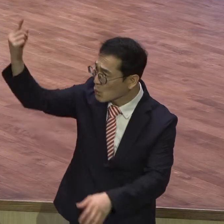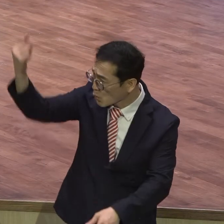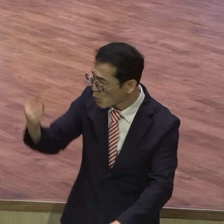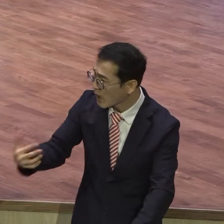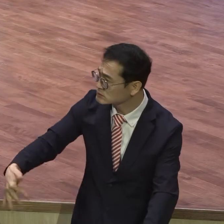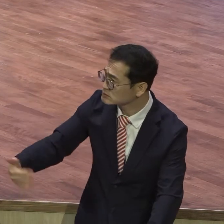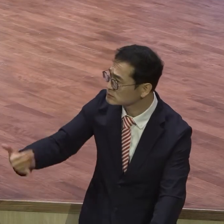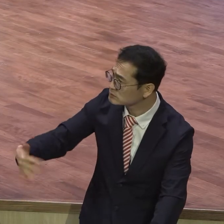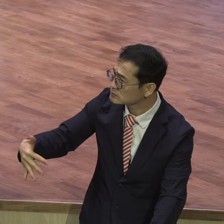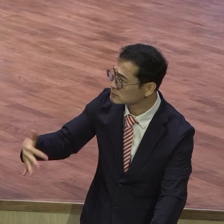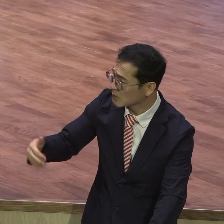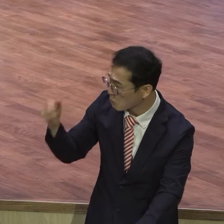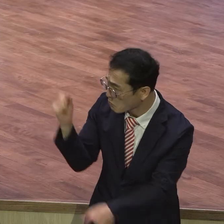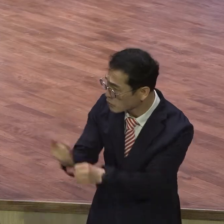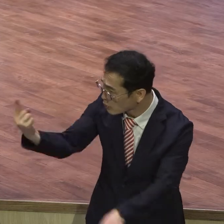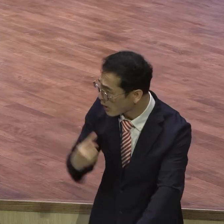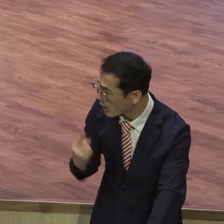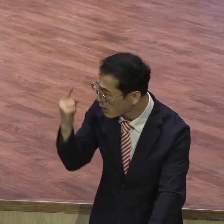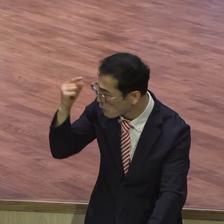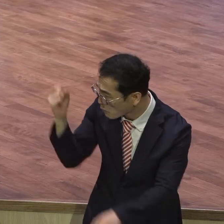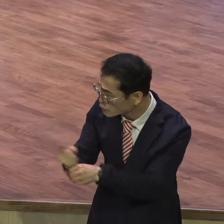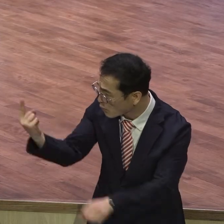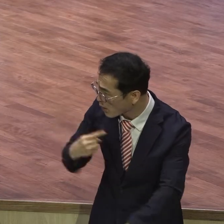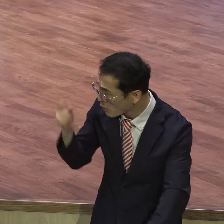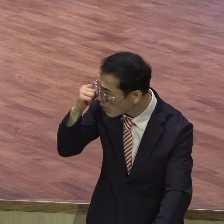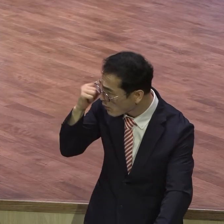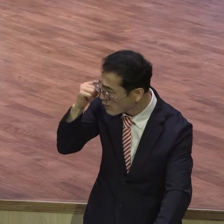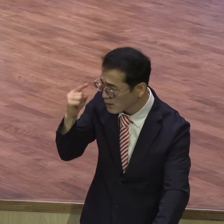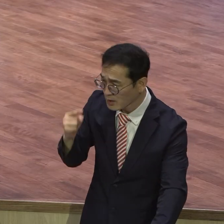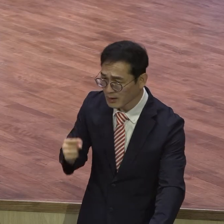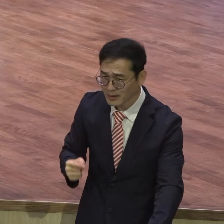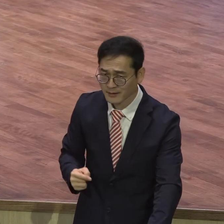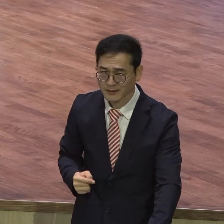심판 시기가 아닌데 왜 우리와서 우리를 괴롭게 합니까?